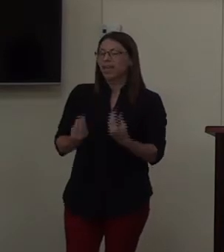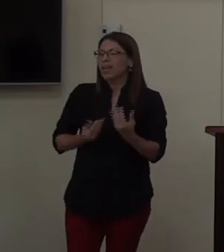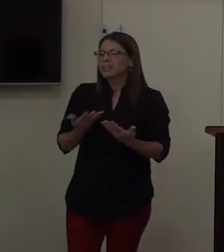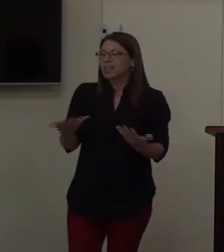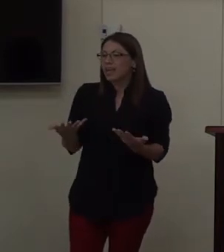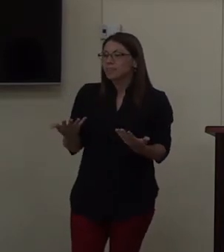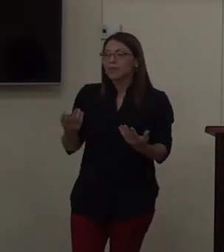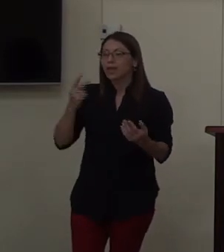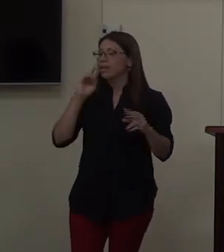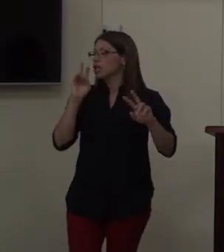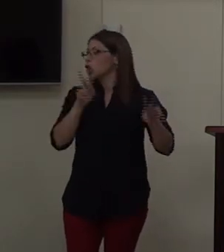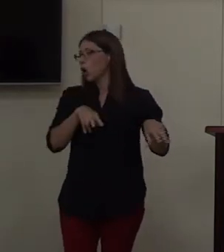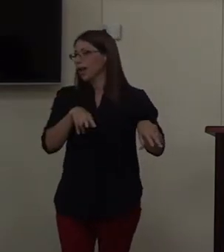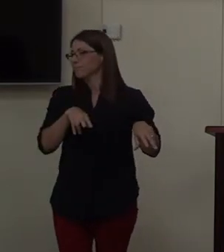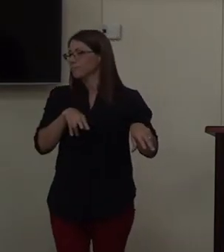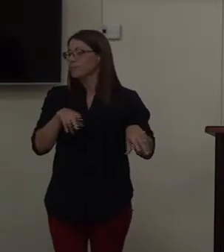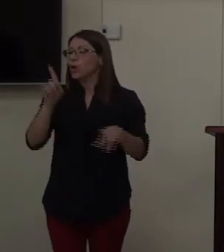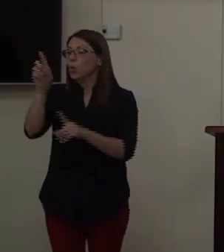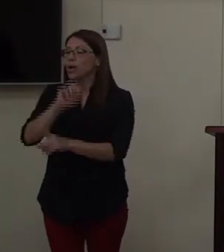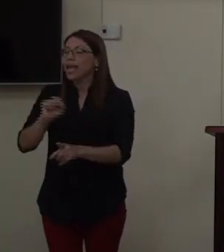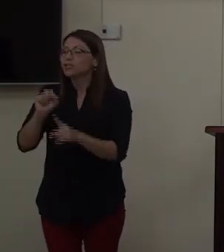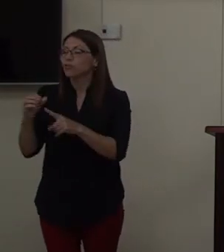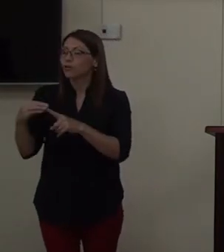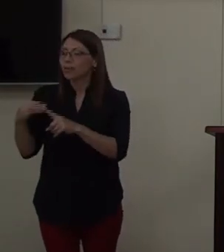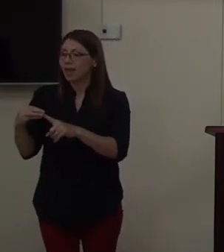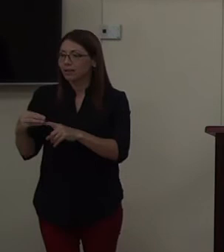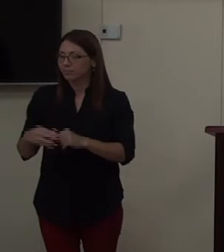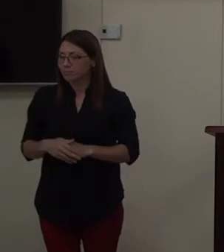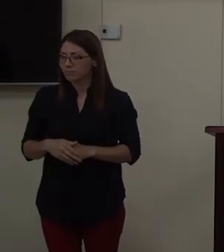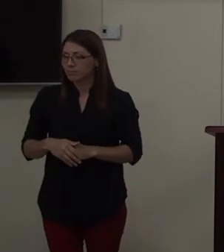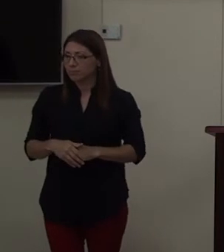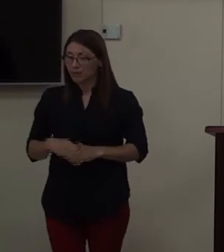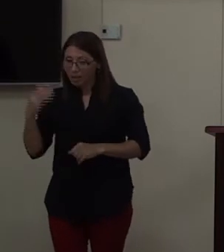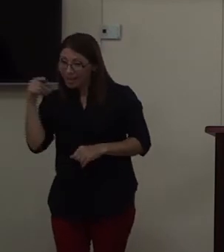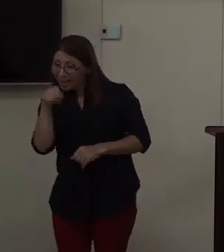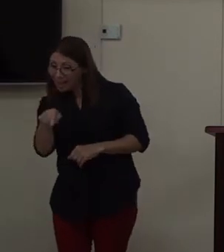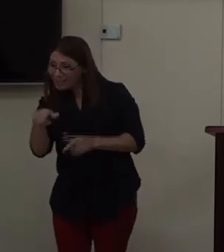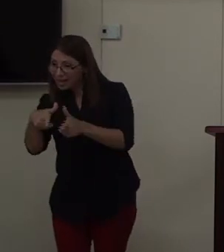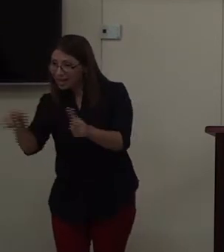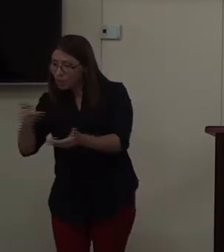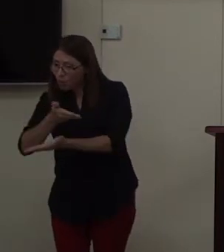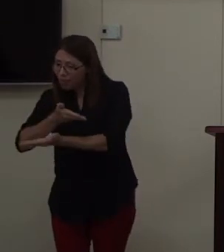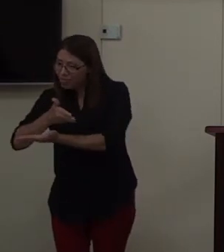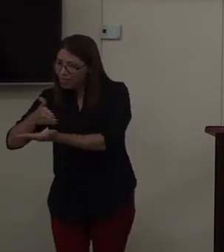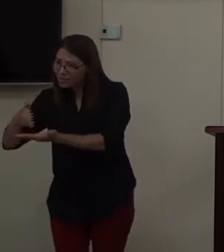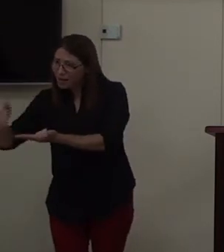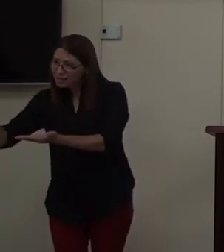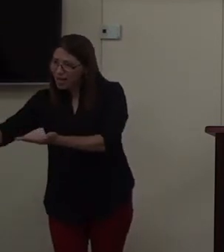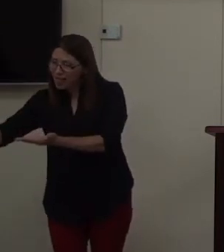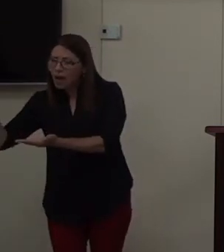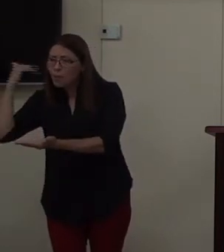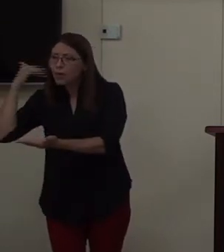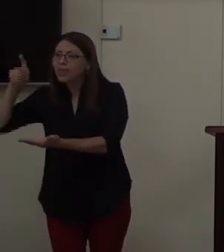que ignora precisamente un hecho fundamental, y es por qué esa lengua desplazada debería ocupar todos